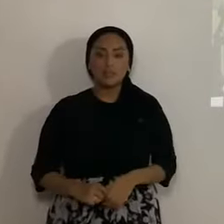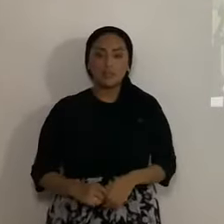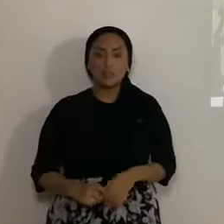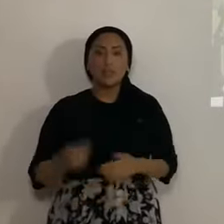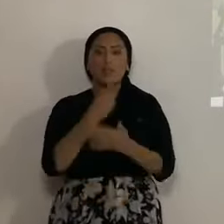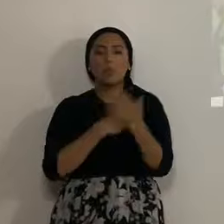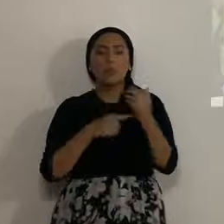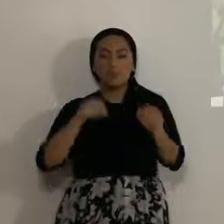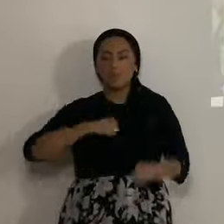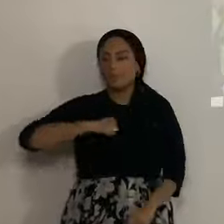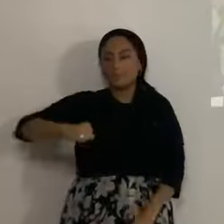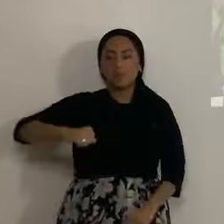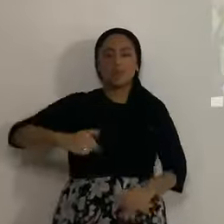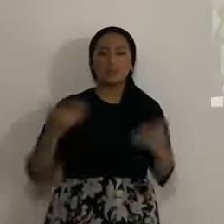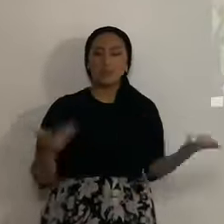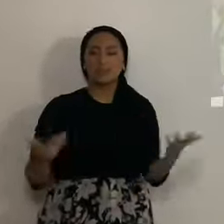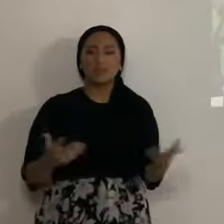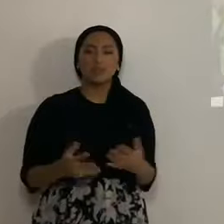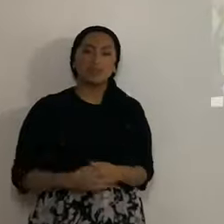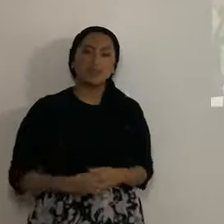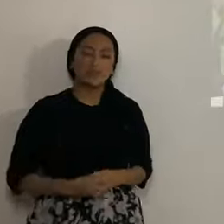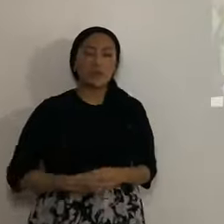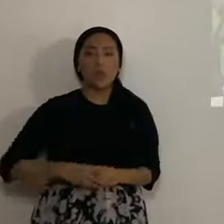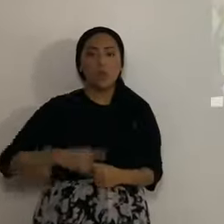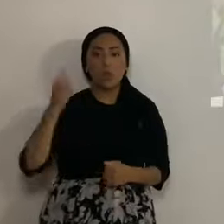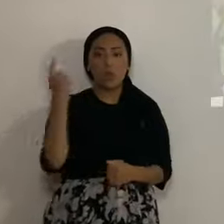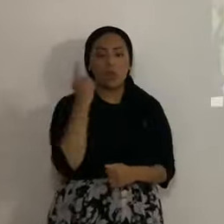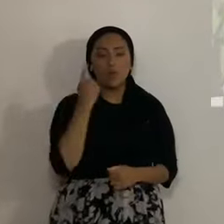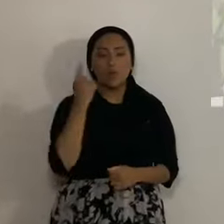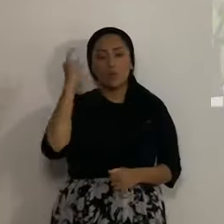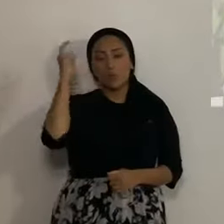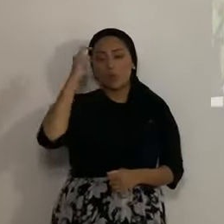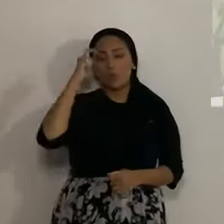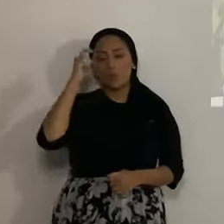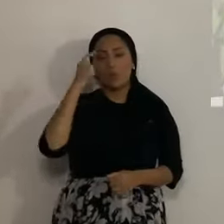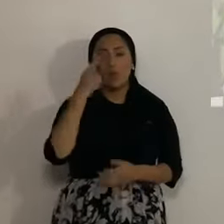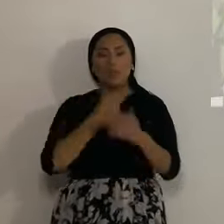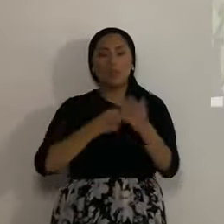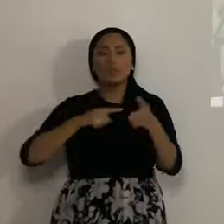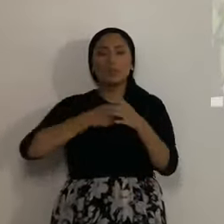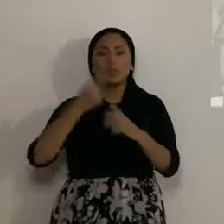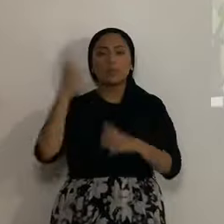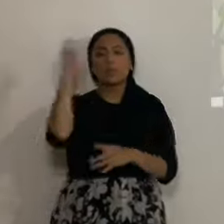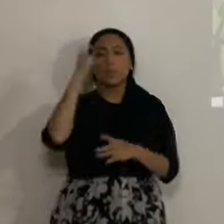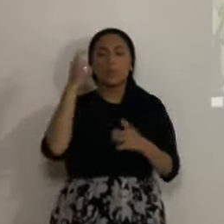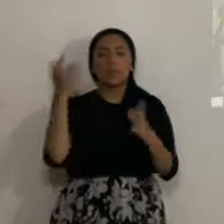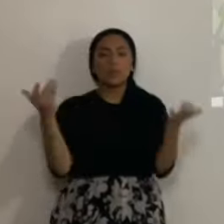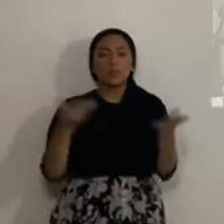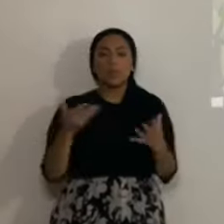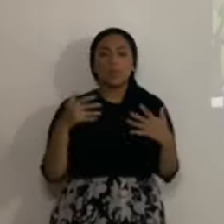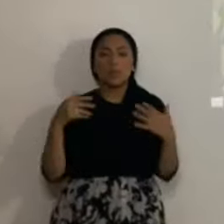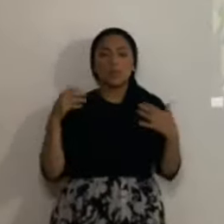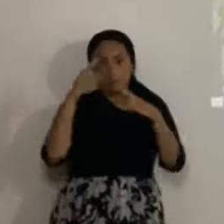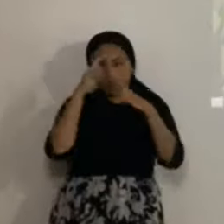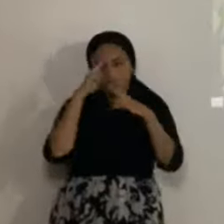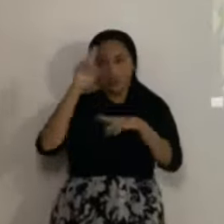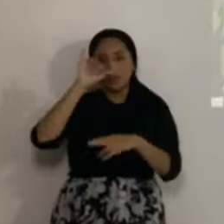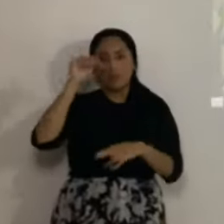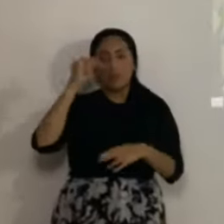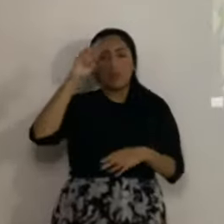¿qué puede evitarla? Solamente la sabiduría. ¿Qué es el principio de la sabiduría? Sabiduría, el temor a Yahweh,